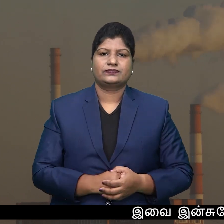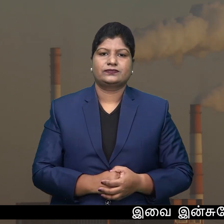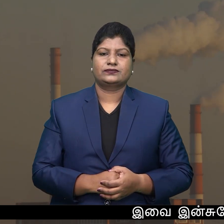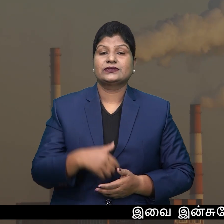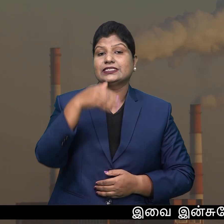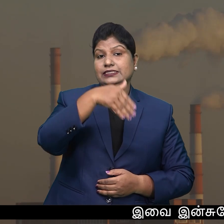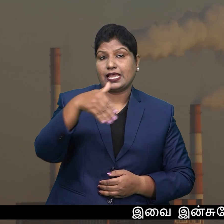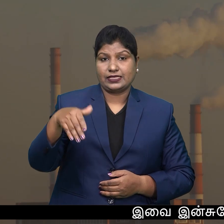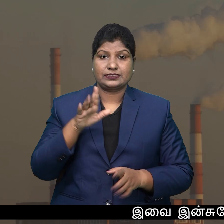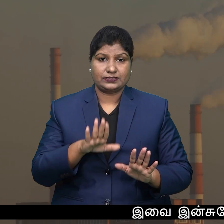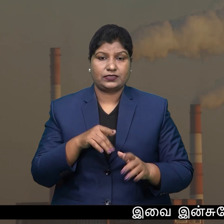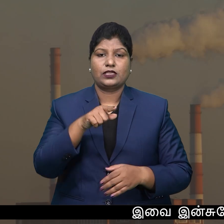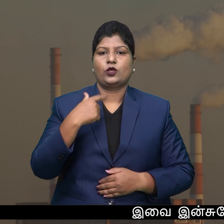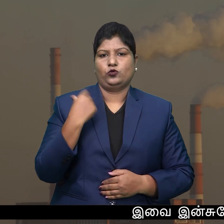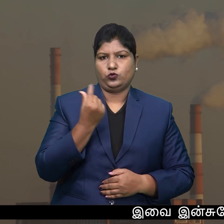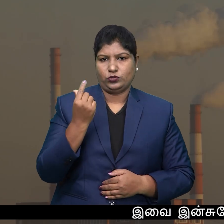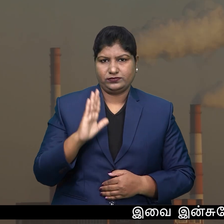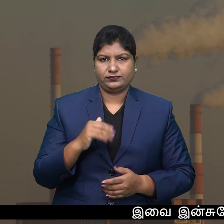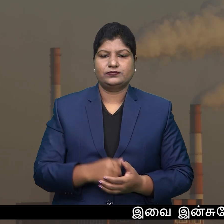இவை இன்சுலேட்டிங் ஃபோம்கள்,